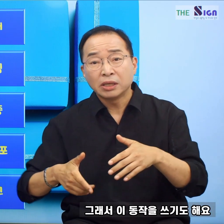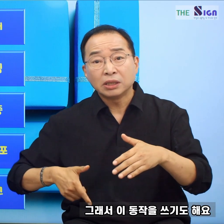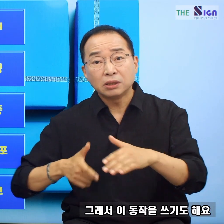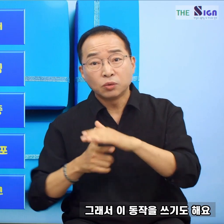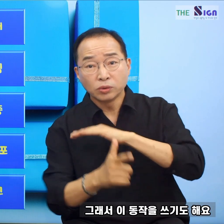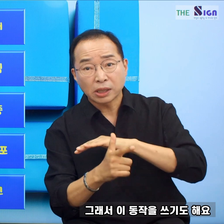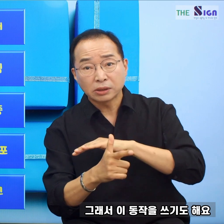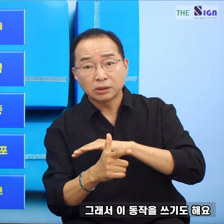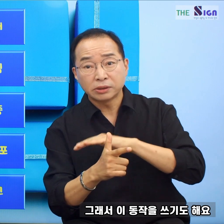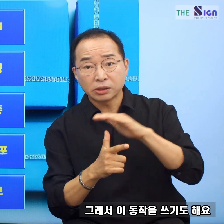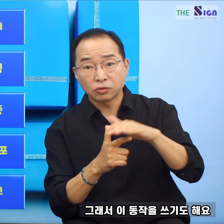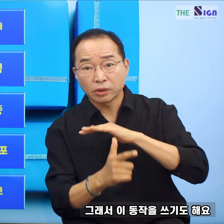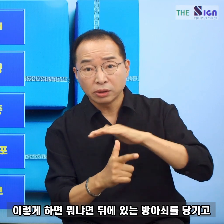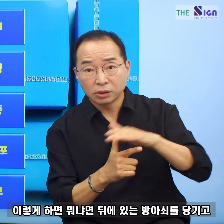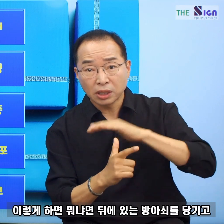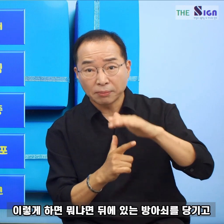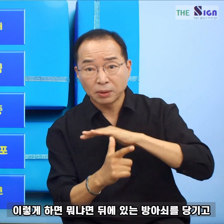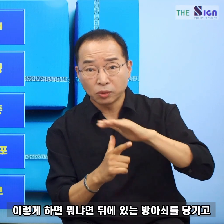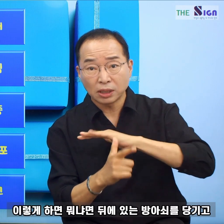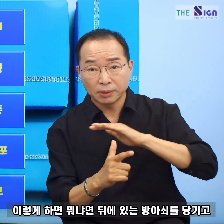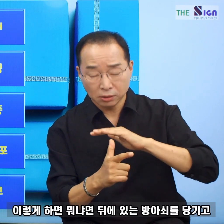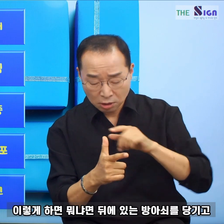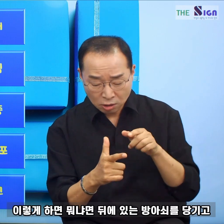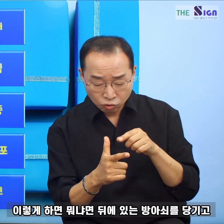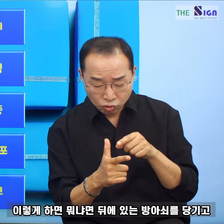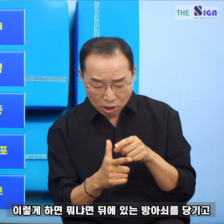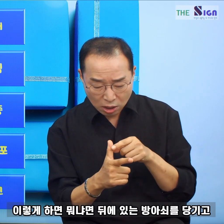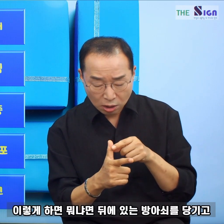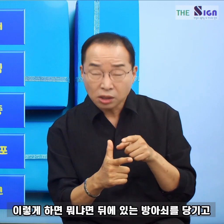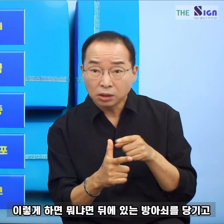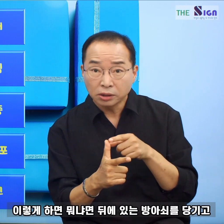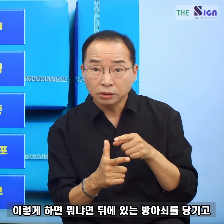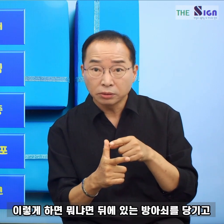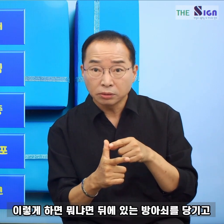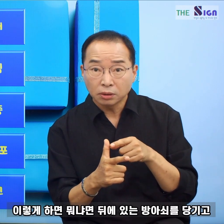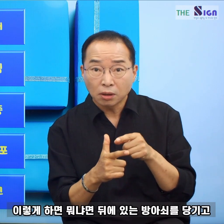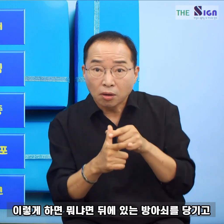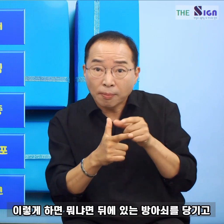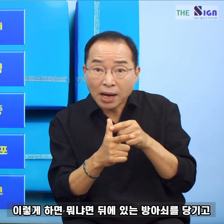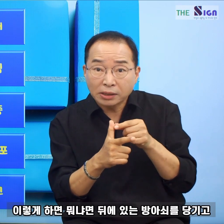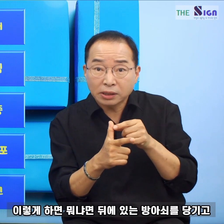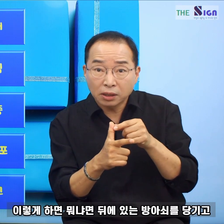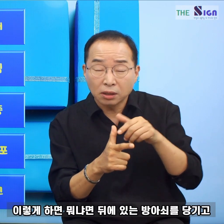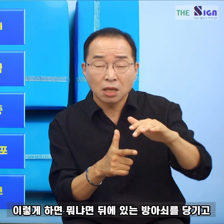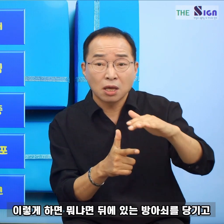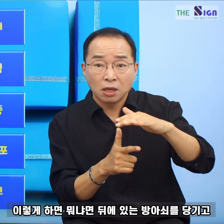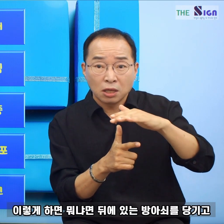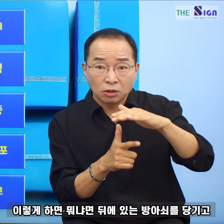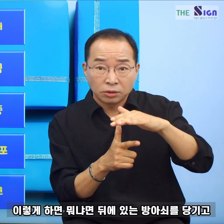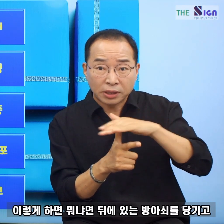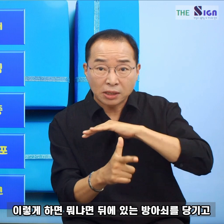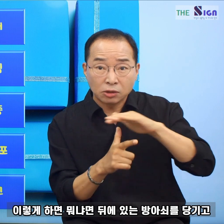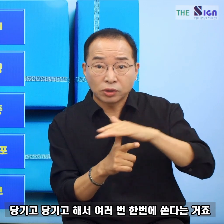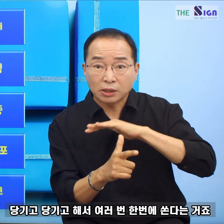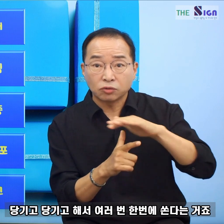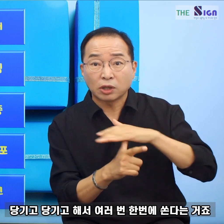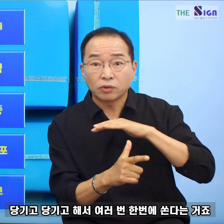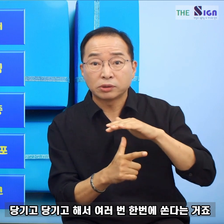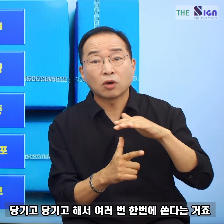이 동작을 쓰기도 해요. 이렇게 하면 뭐냐면 뒤에 있는 방아쇠를 당기고 해서 여러 번